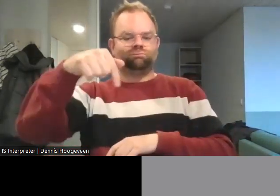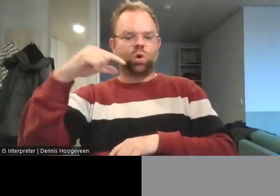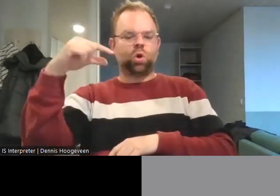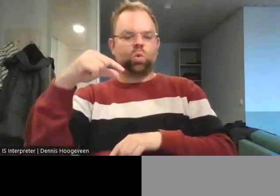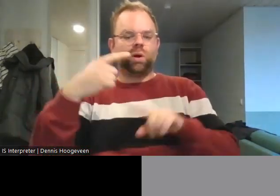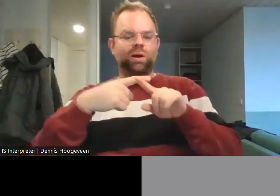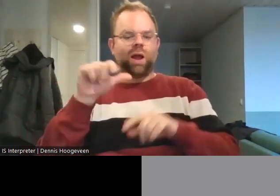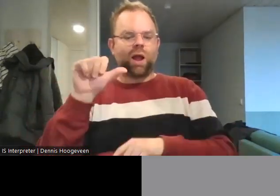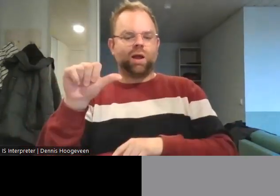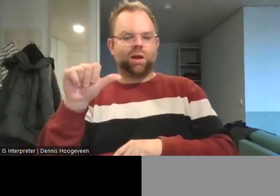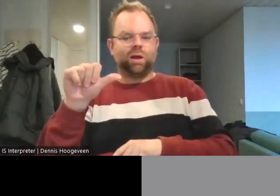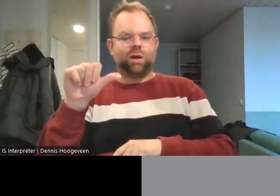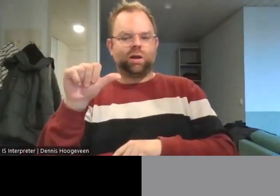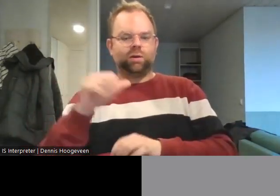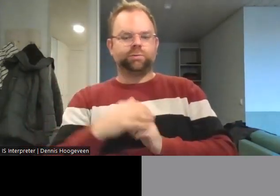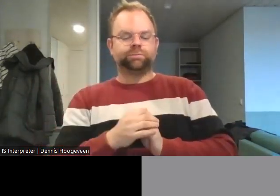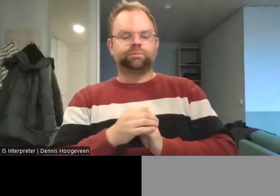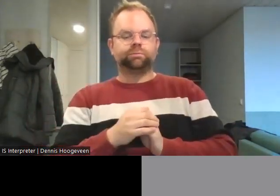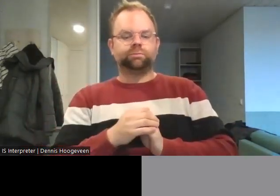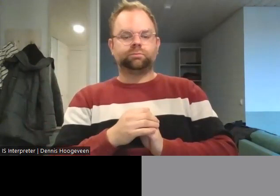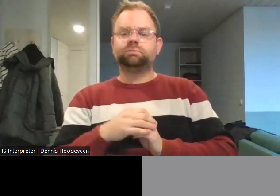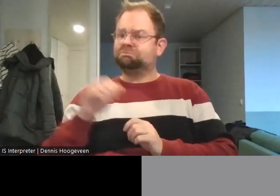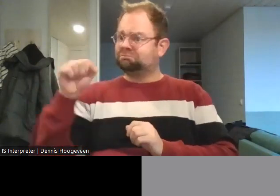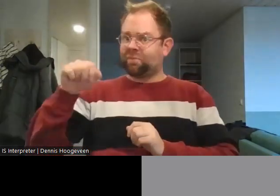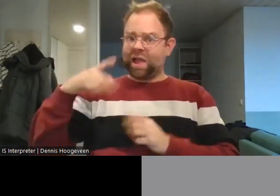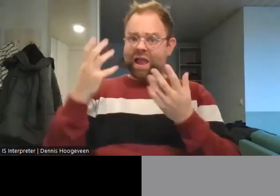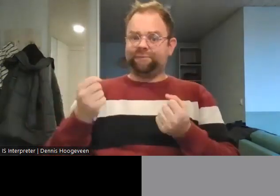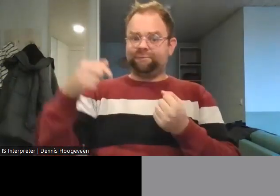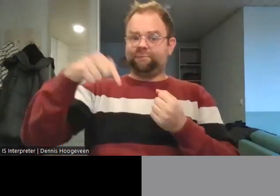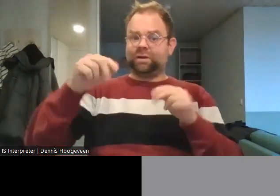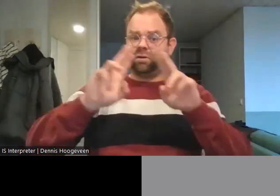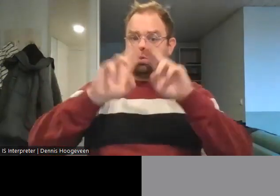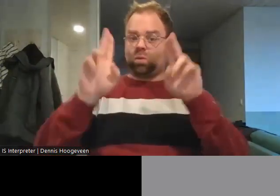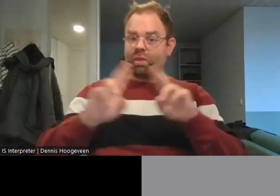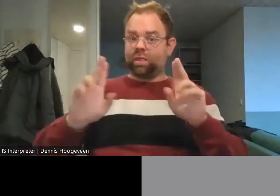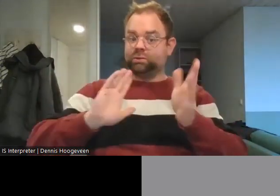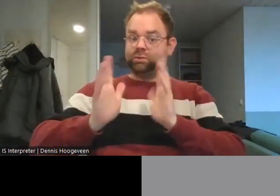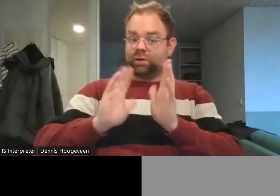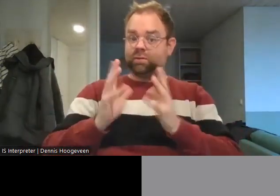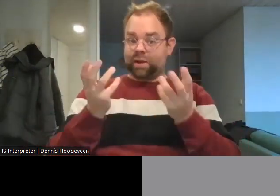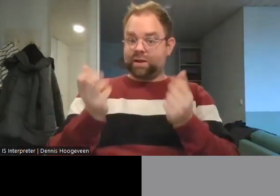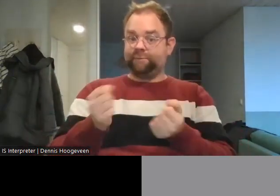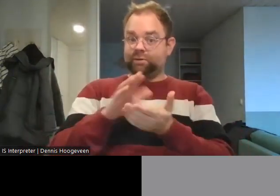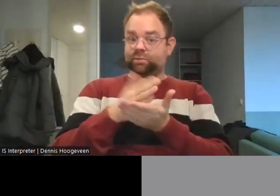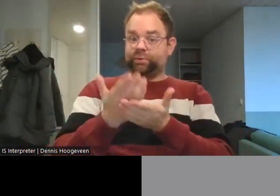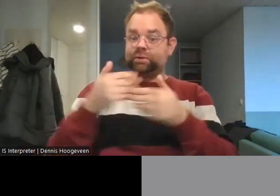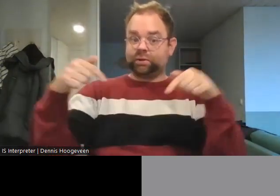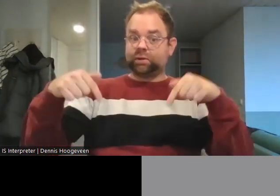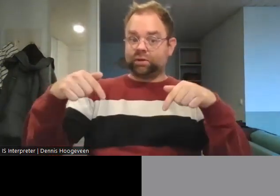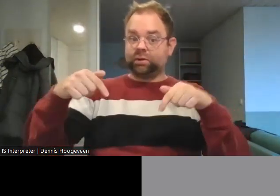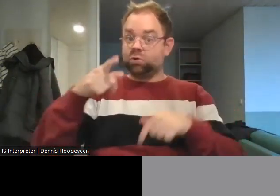pas si vous êtes confortable avec cela, Caroline, mais nous avons un interprète de langage de signes international.